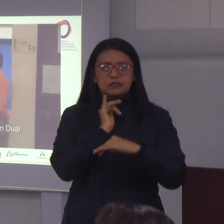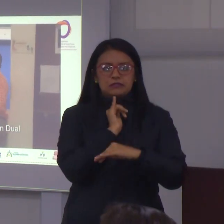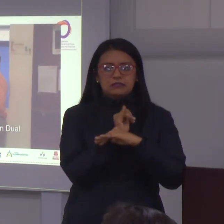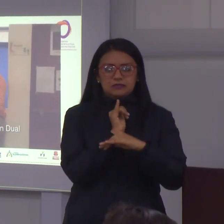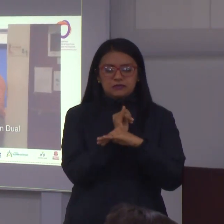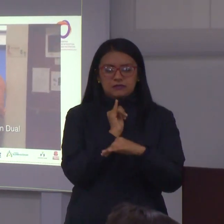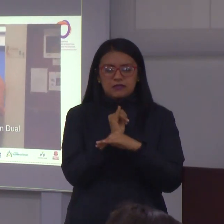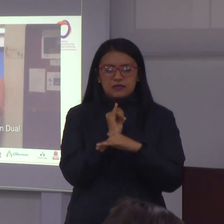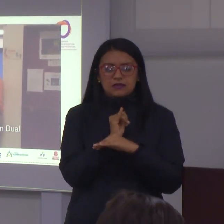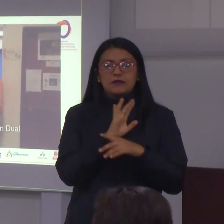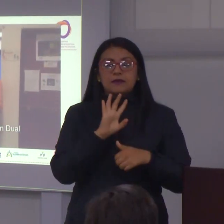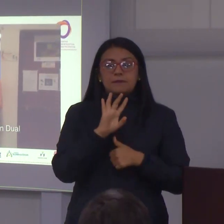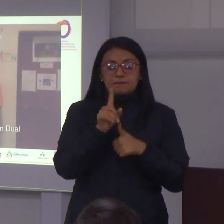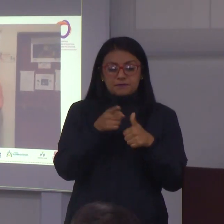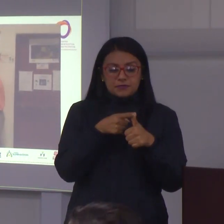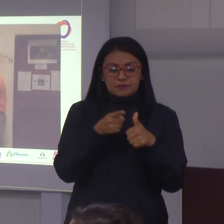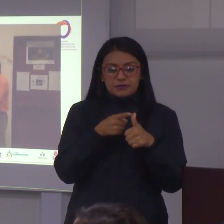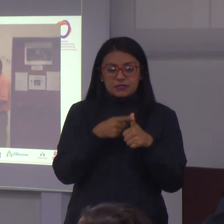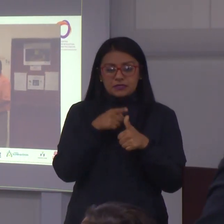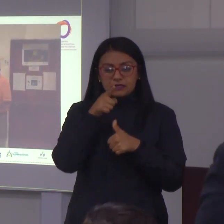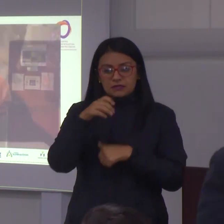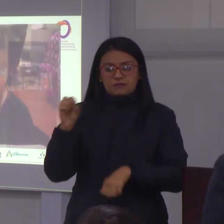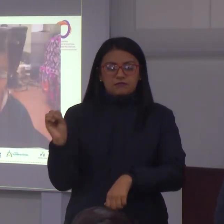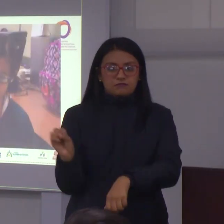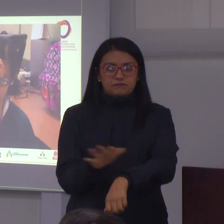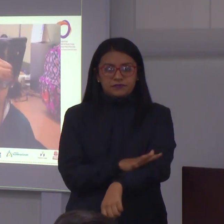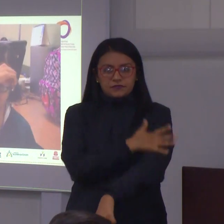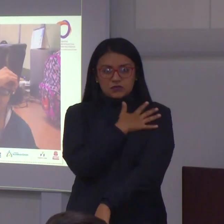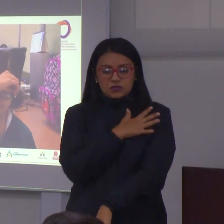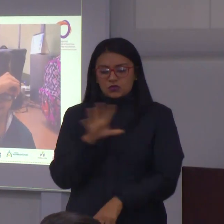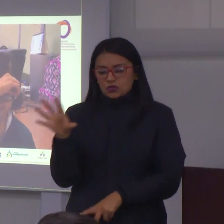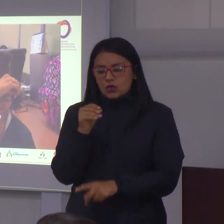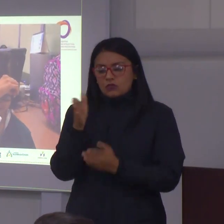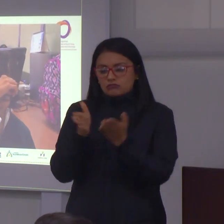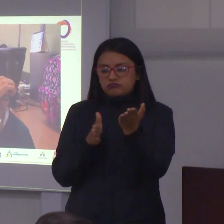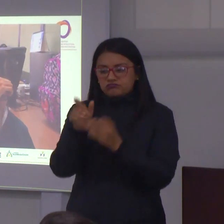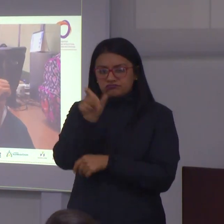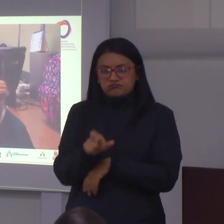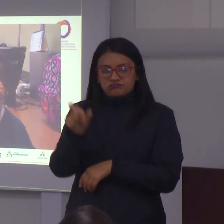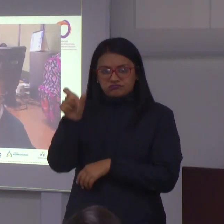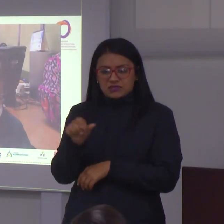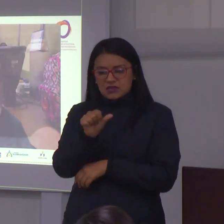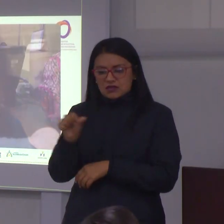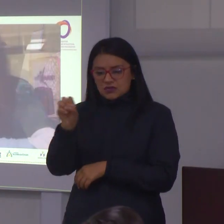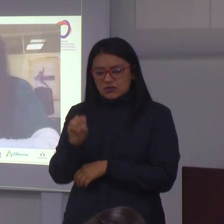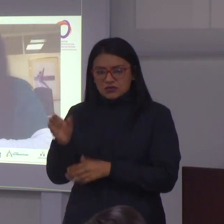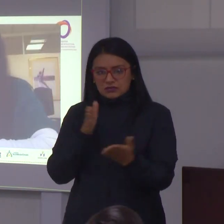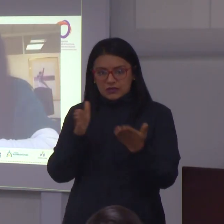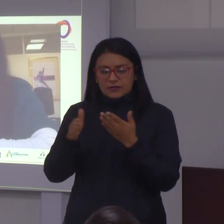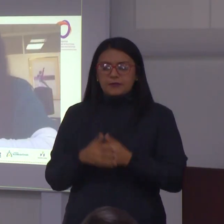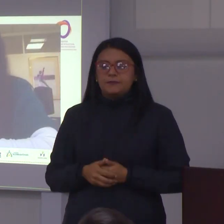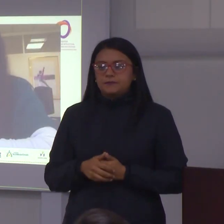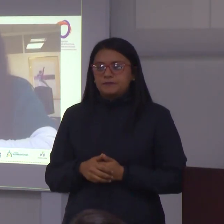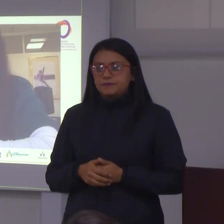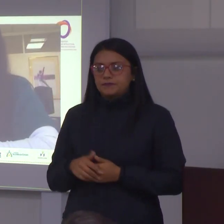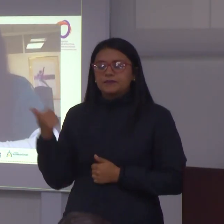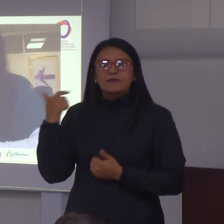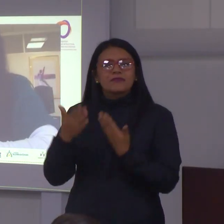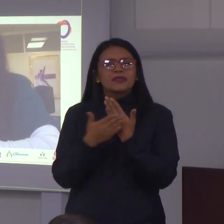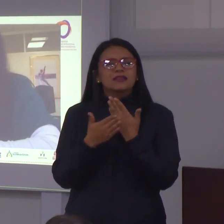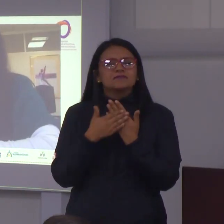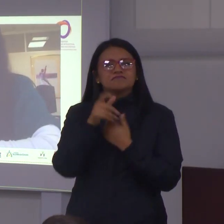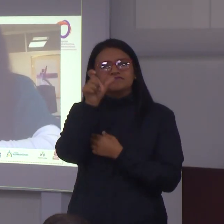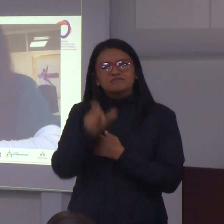La primera tiene que ver con la sensibilización de todos los servidores y servidores públicas. Especialmente en lo que